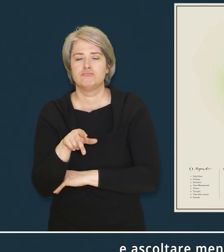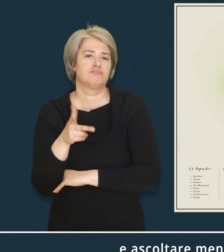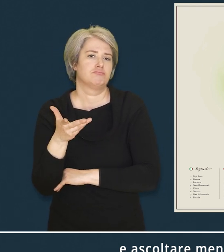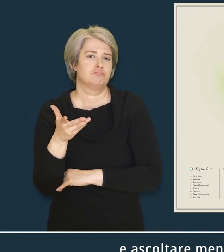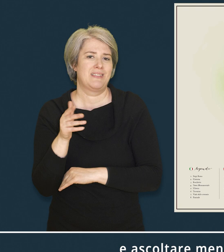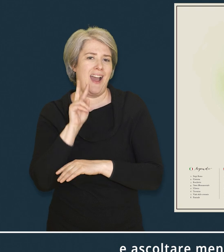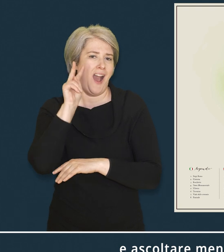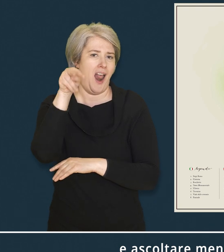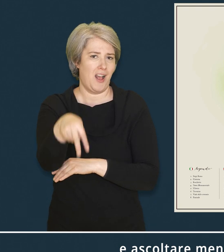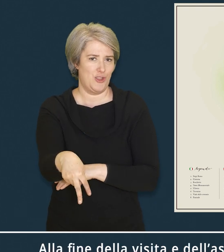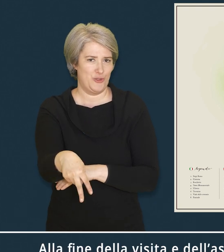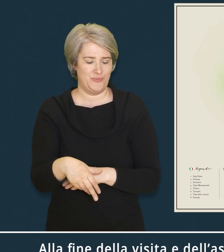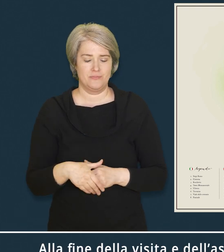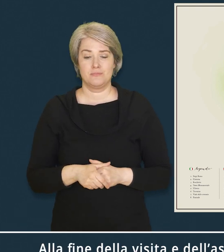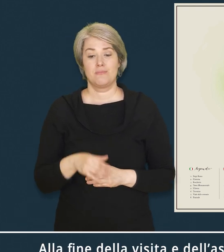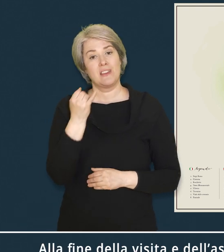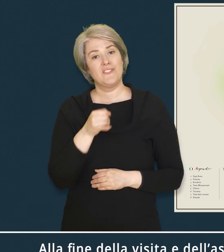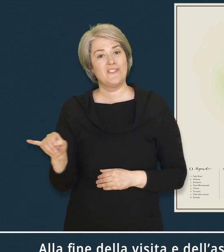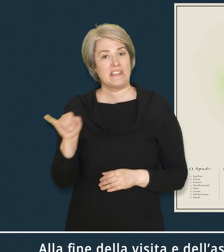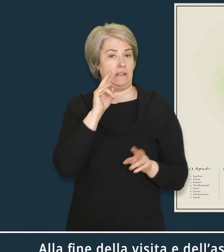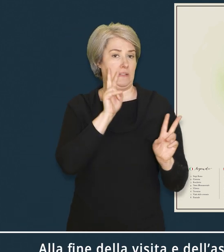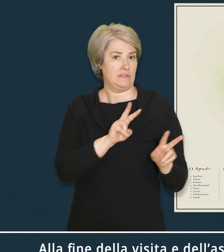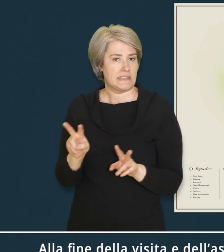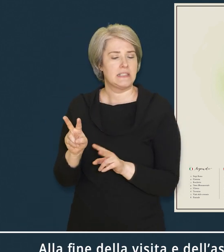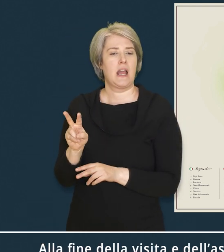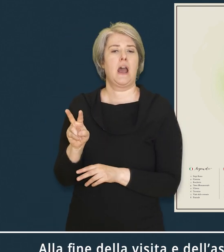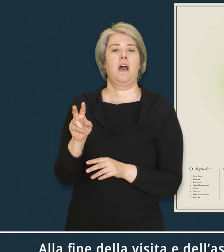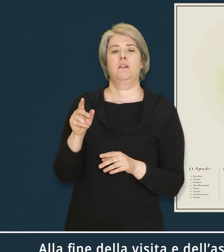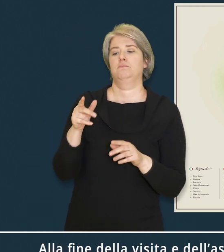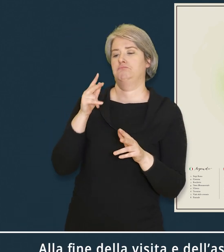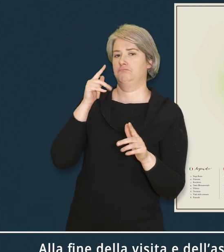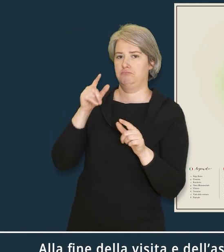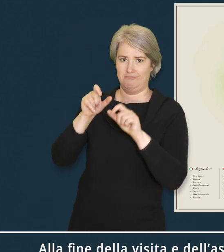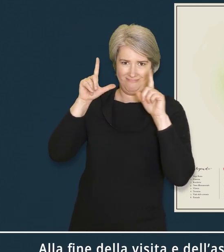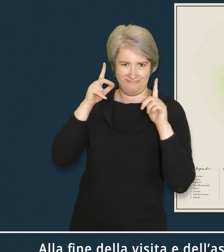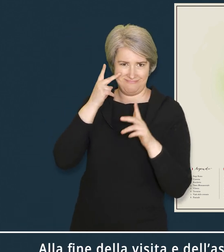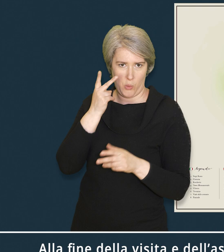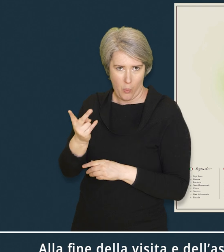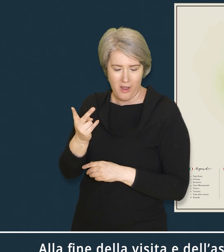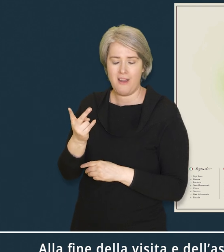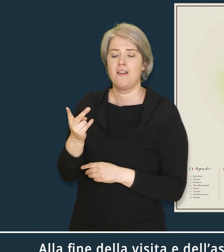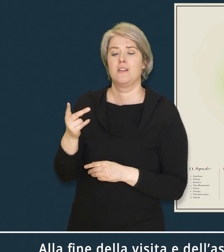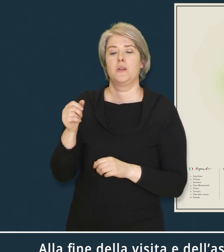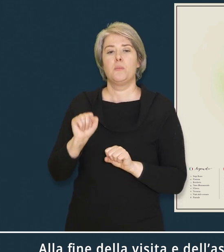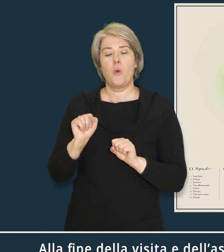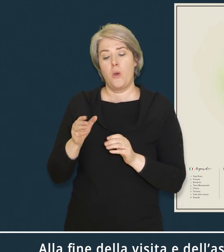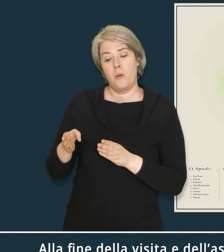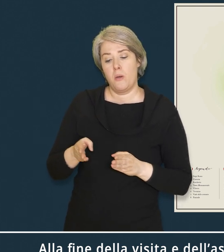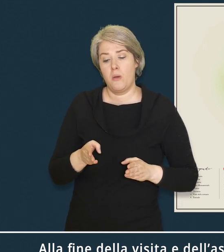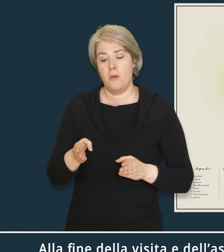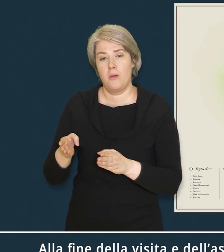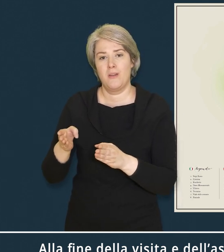descritto. Alla fine della visita e dell'ascolto, potrai proseguire la visita lungo il viale